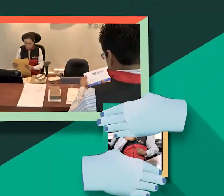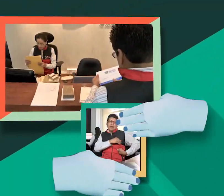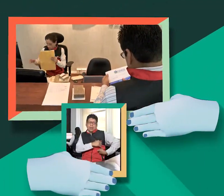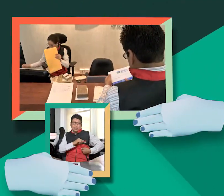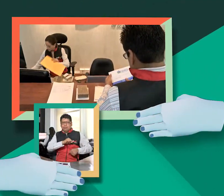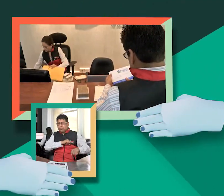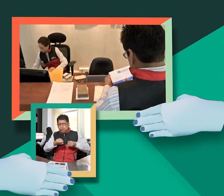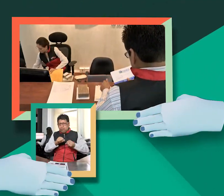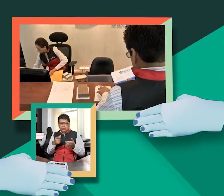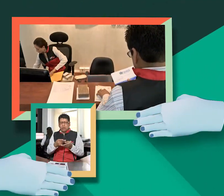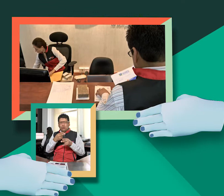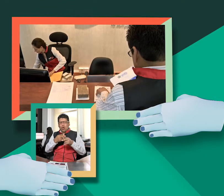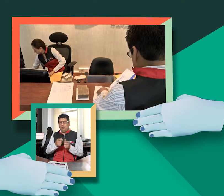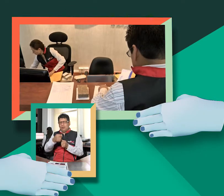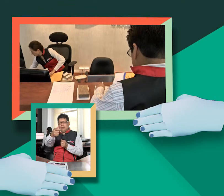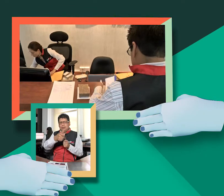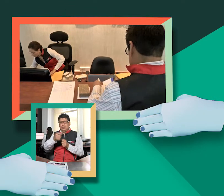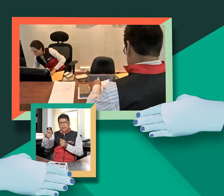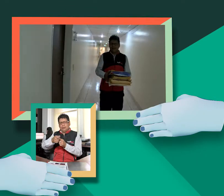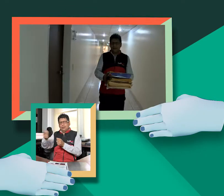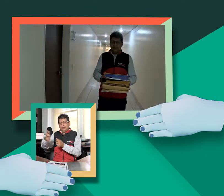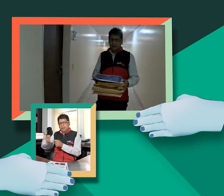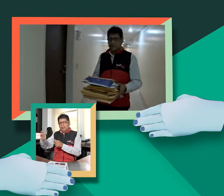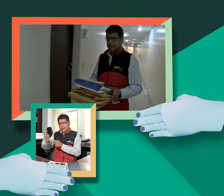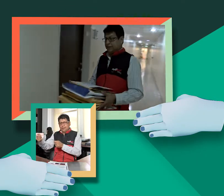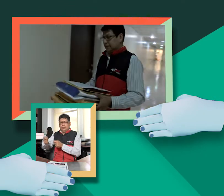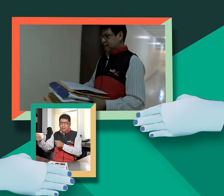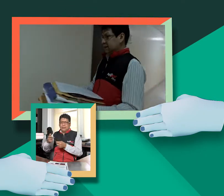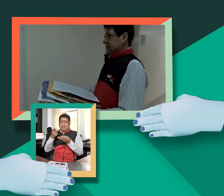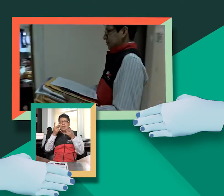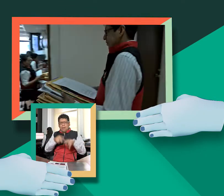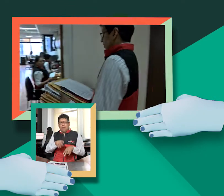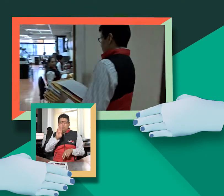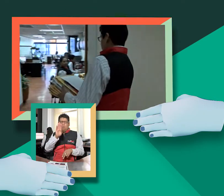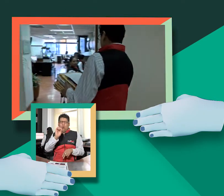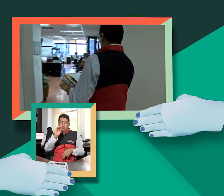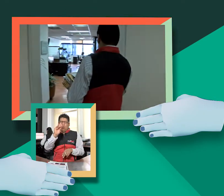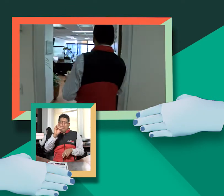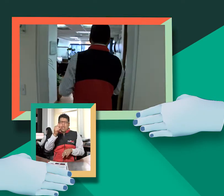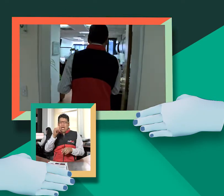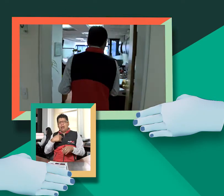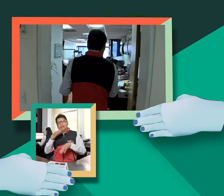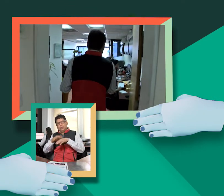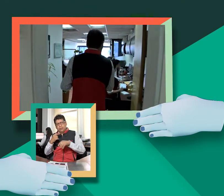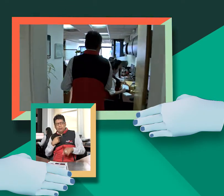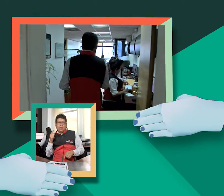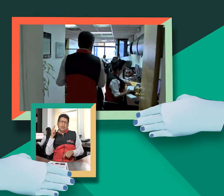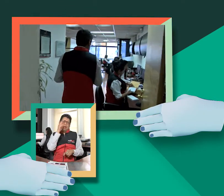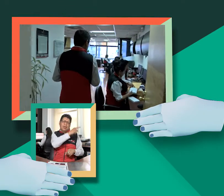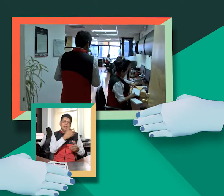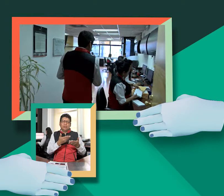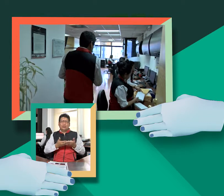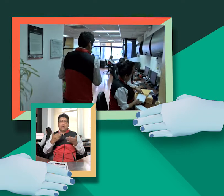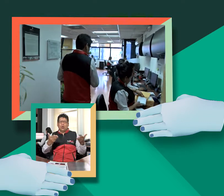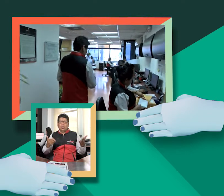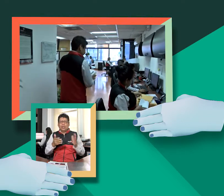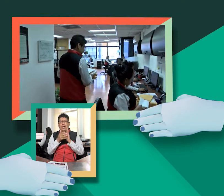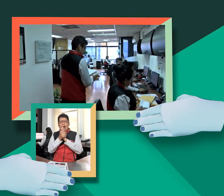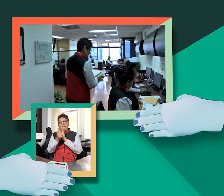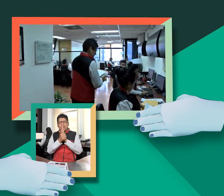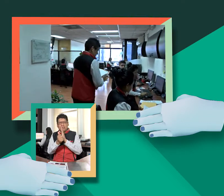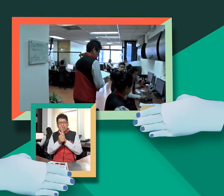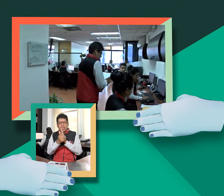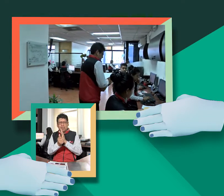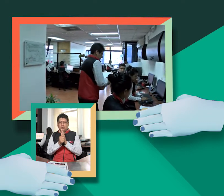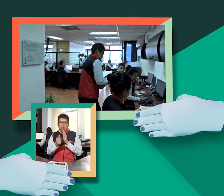cuando se va a dar una capacitación o alguna conferencia y eso es básicamente lo que hago